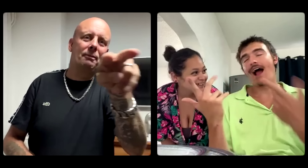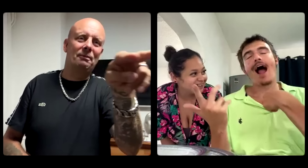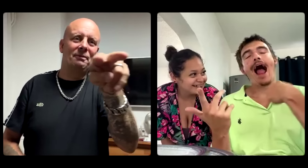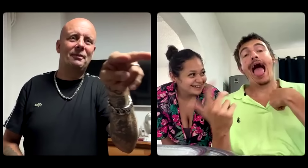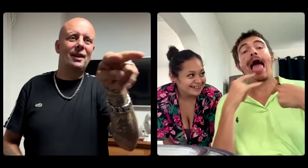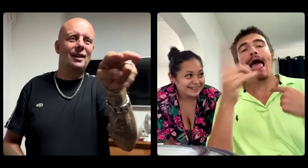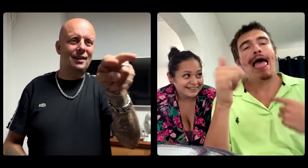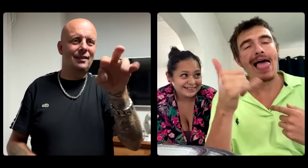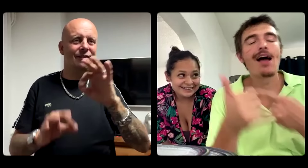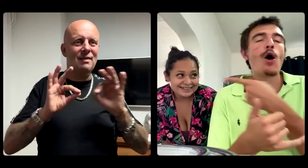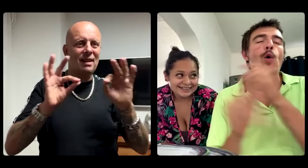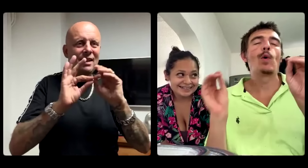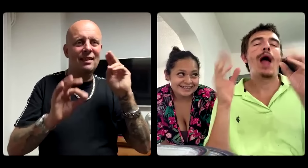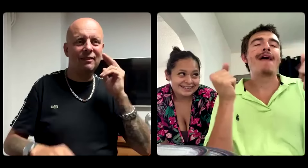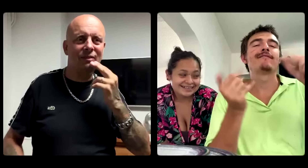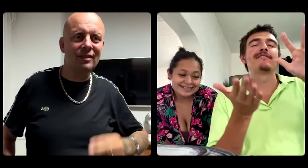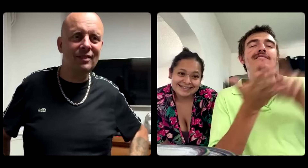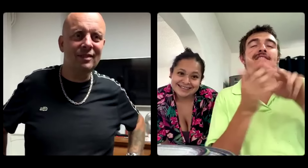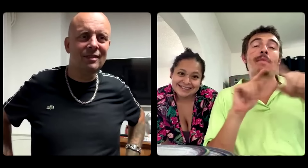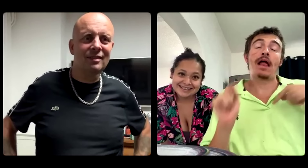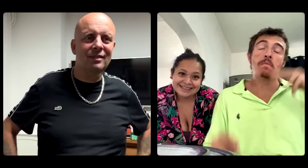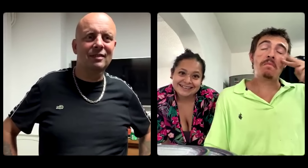I just don't have it.